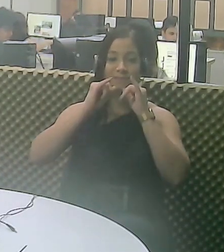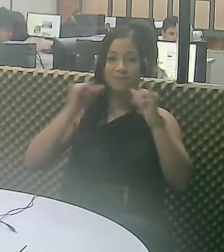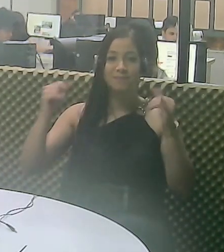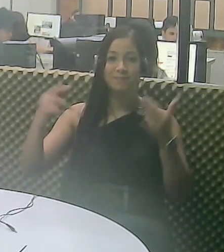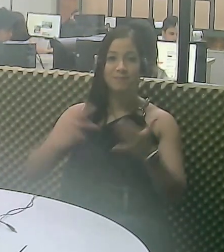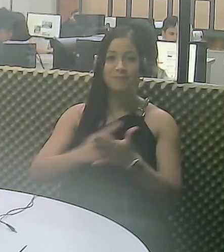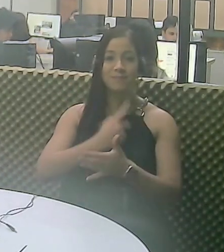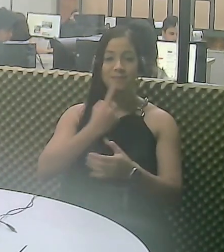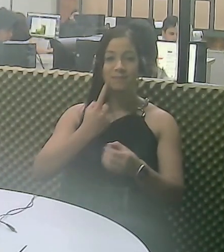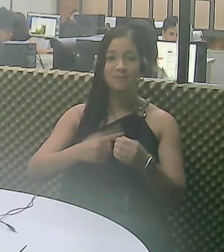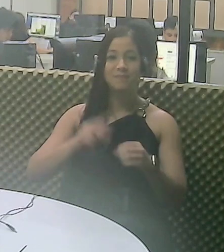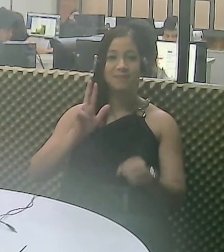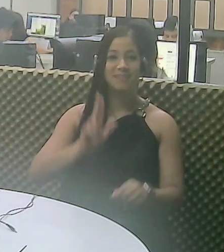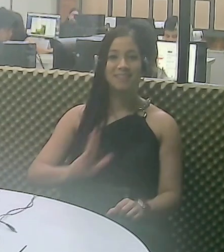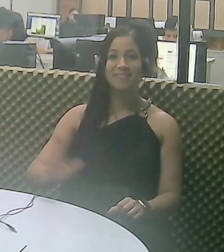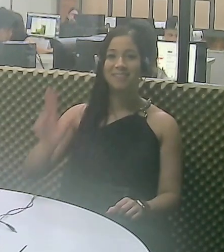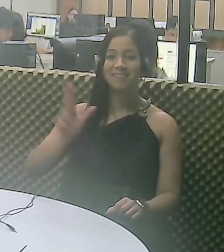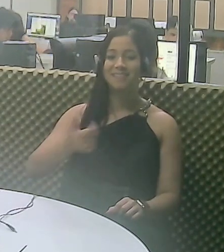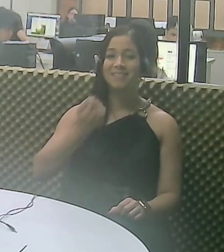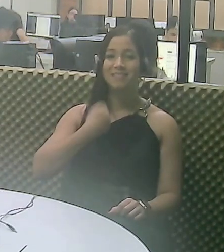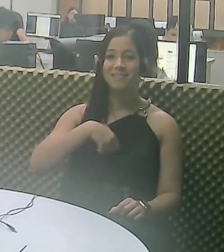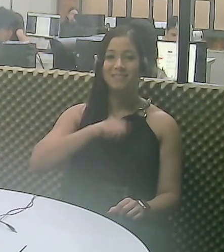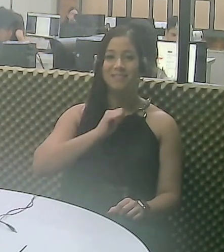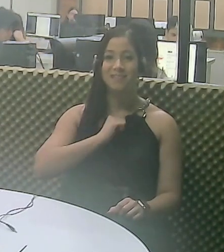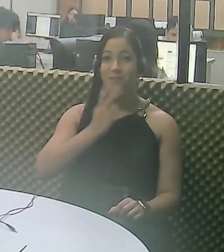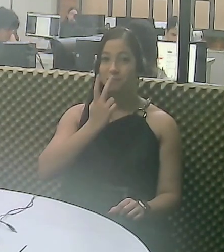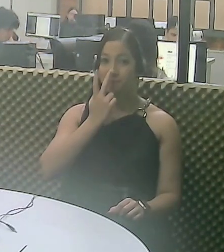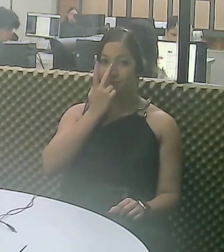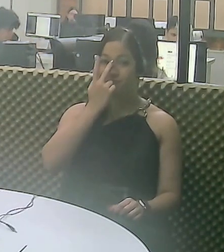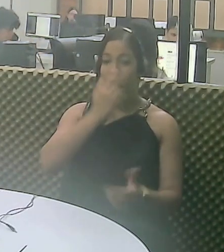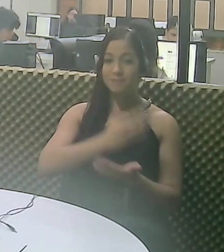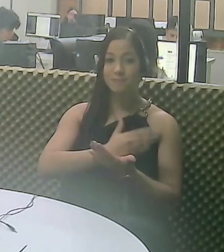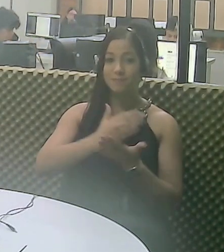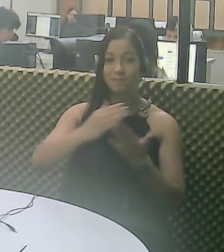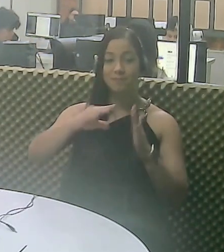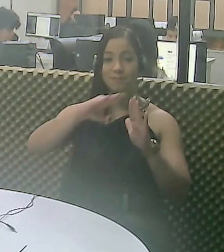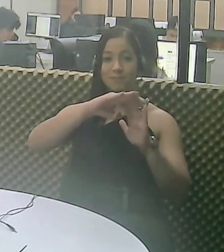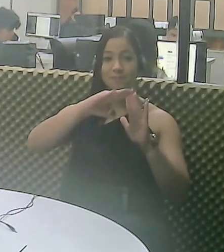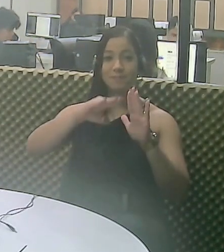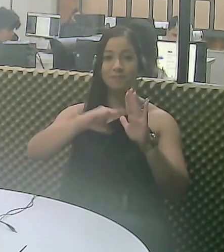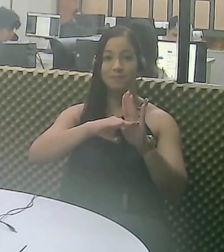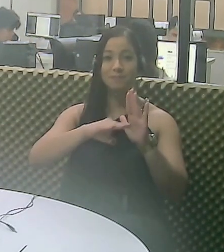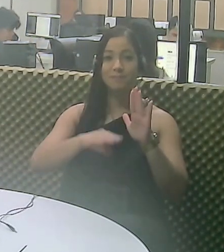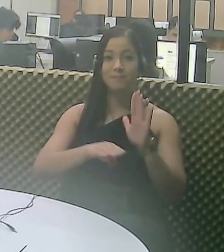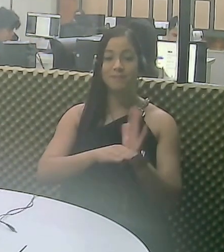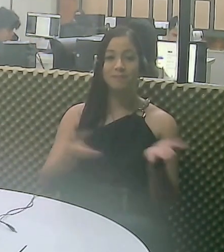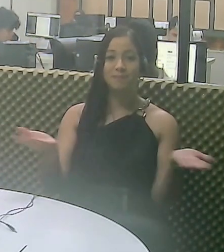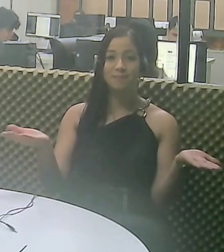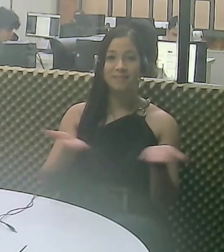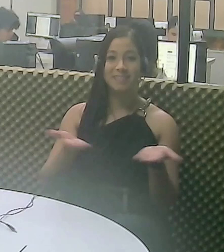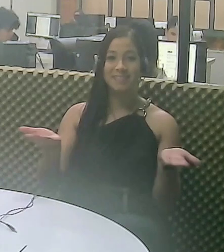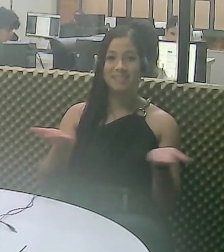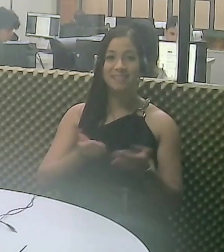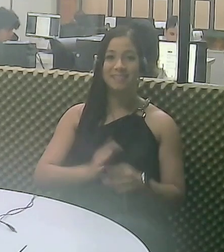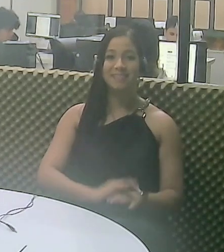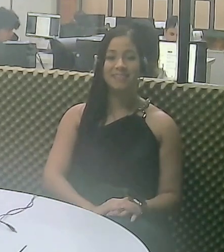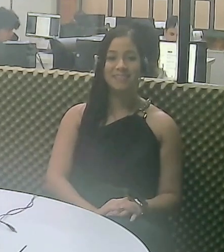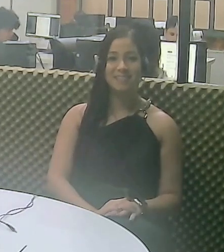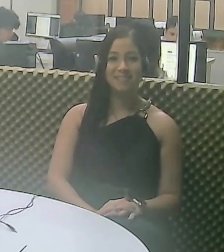de notícias sobre o que de fato acontece em Uberlândia. Eu sou Vanessa Gianotti e começamos com os destaques da edição de